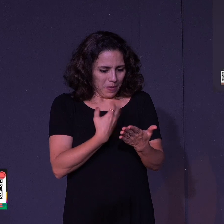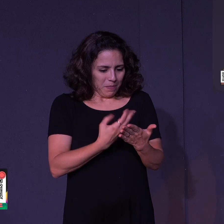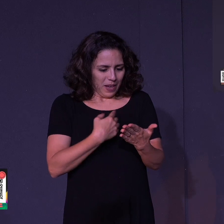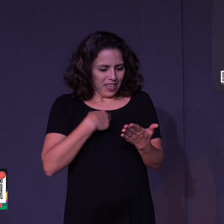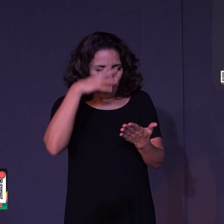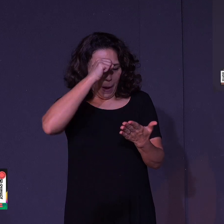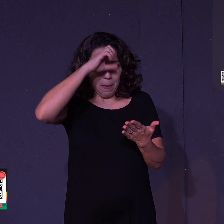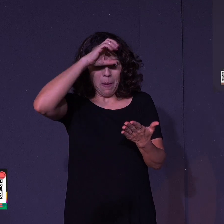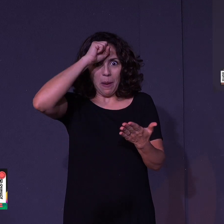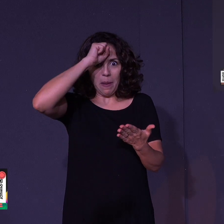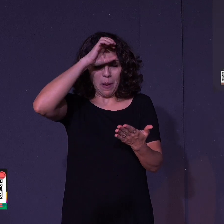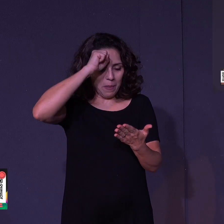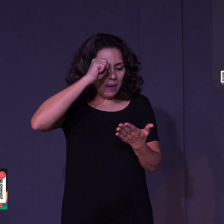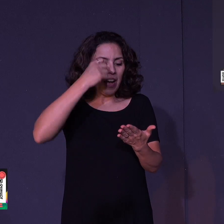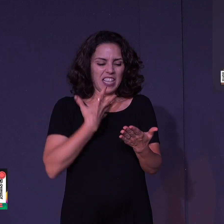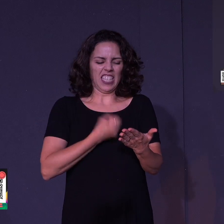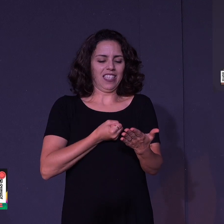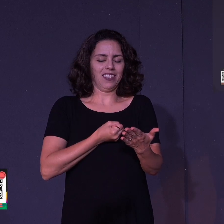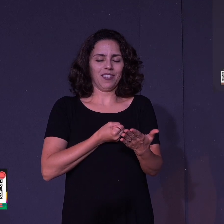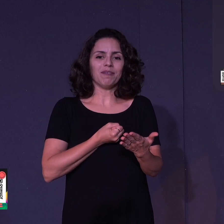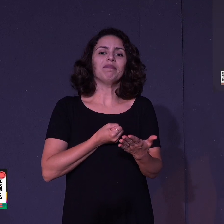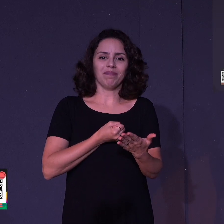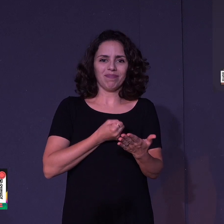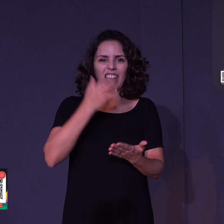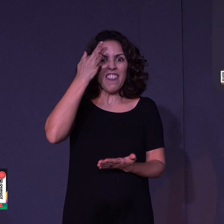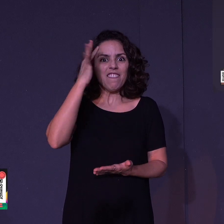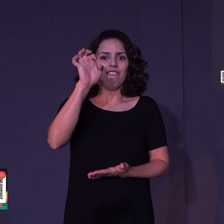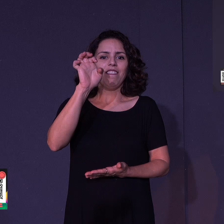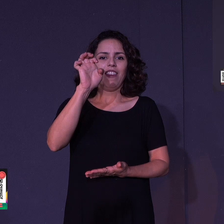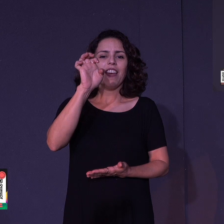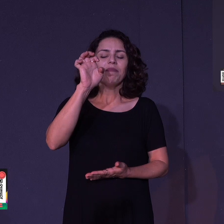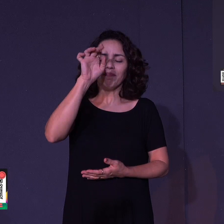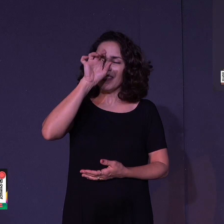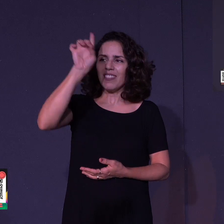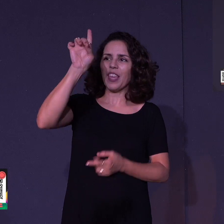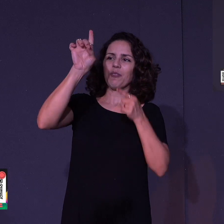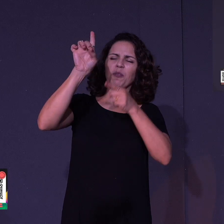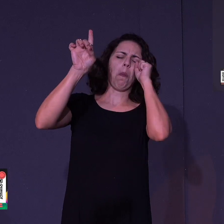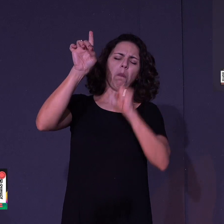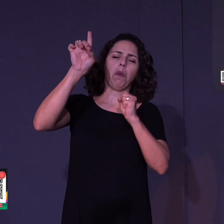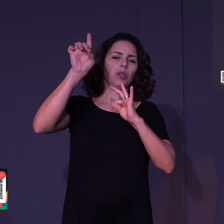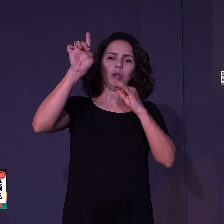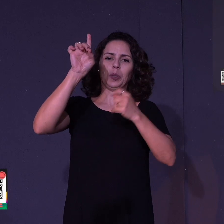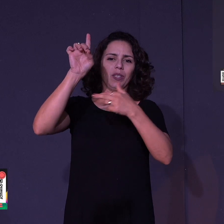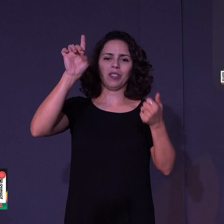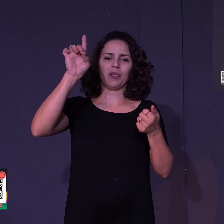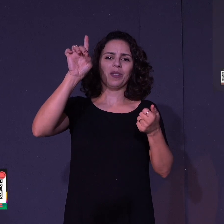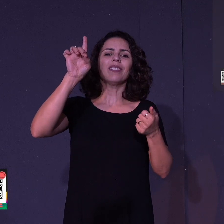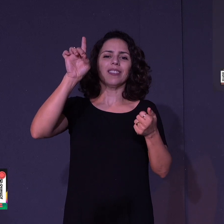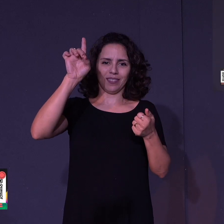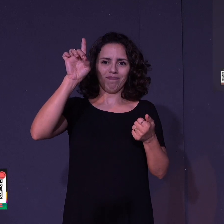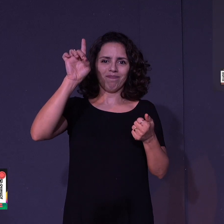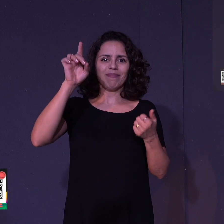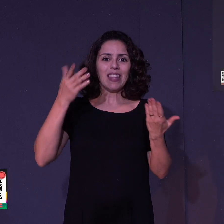suas promessas, para assim caminhar na fé em Deus, que pode todas as coisas. Eu preciso estabelecer que Jesus é o meu